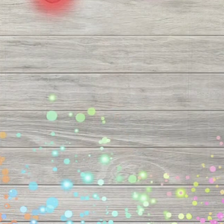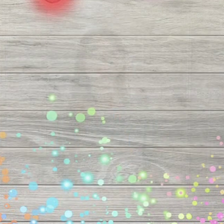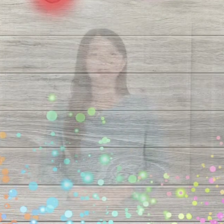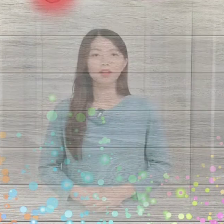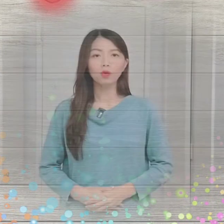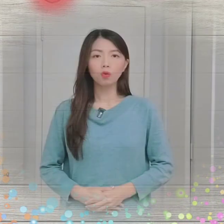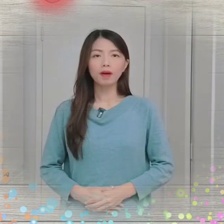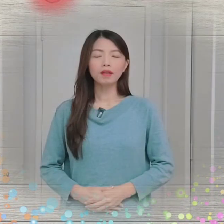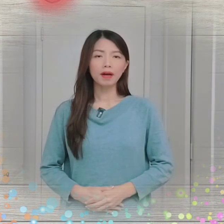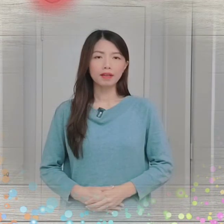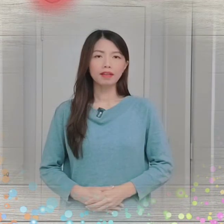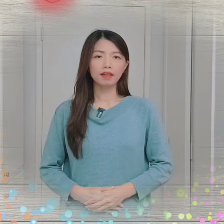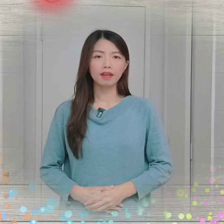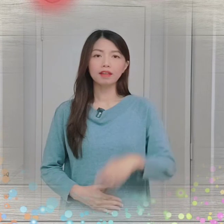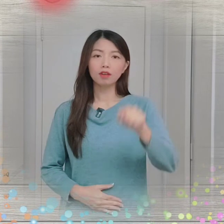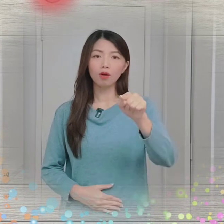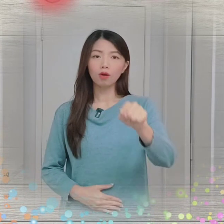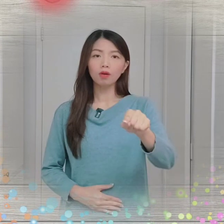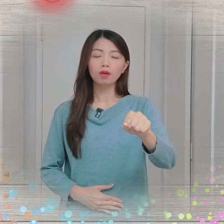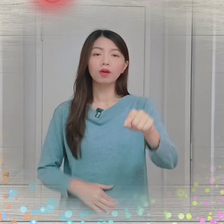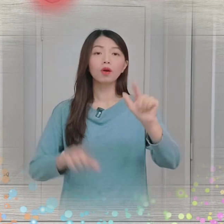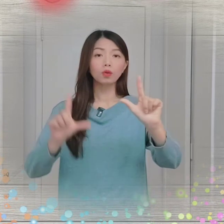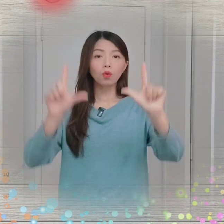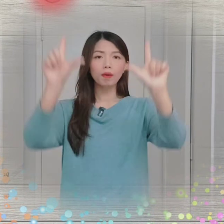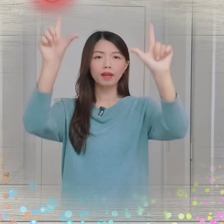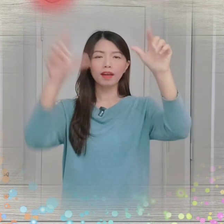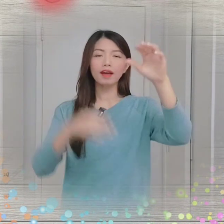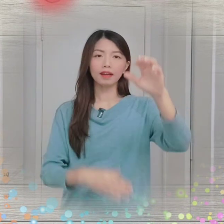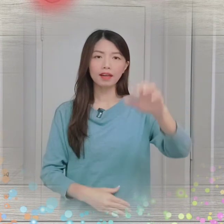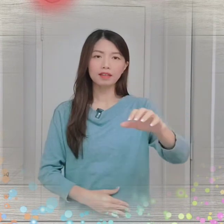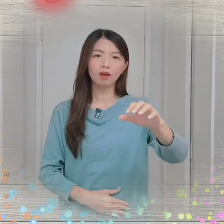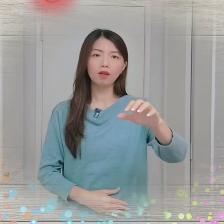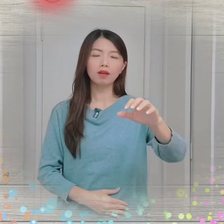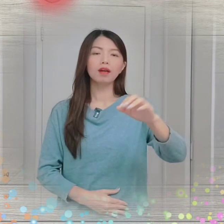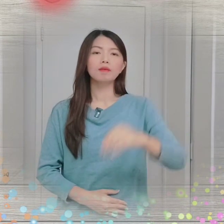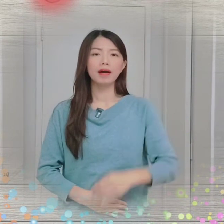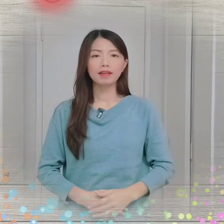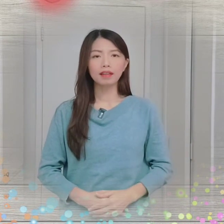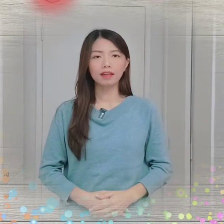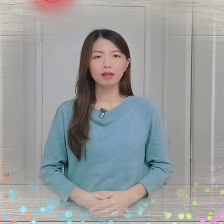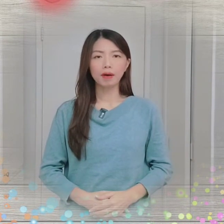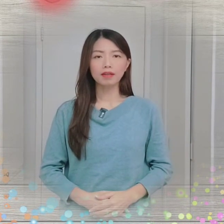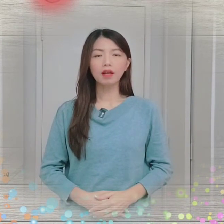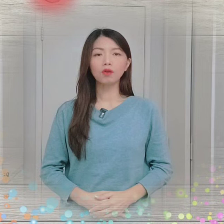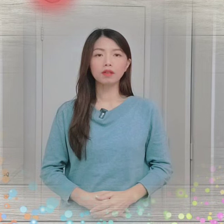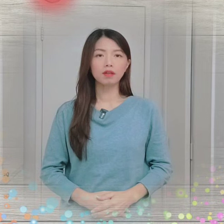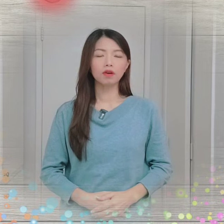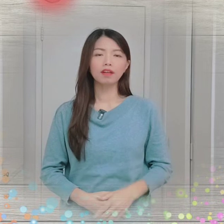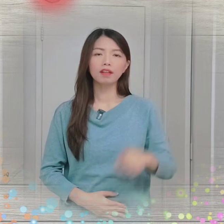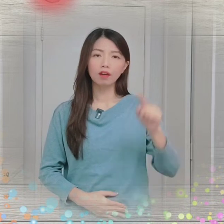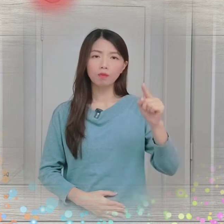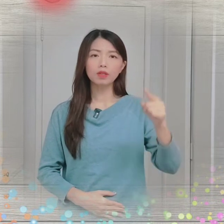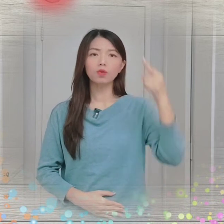됩니다. 저 동방의 박사들이 저 동방의 아까 했죠. 박사들이 박사라고 한